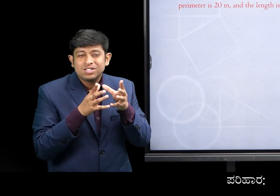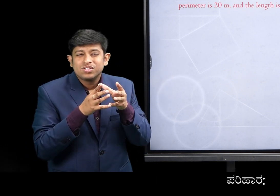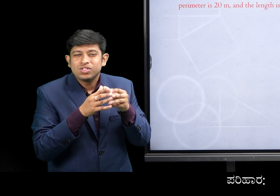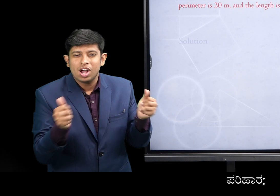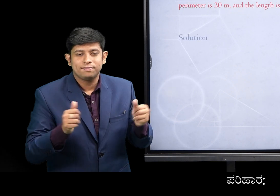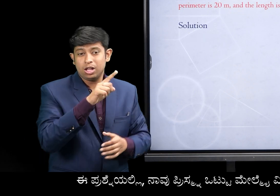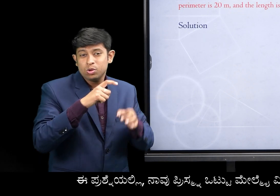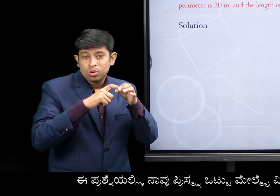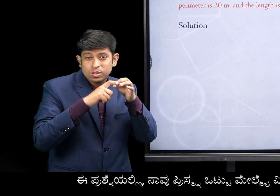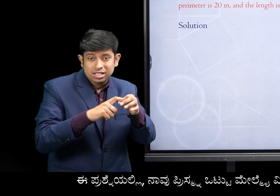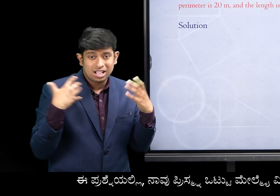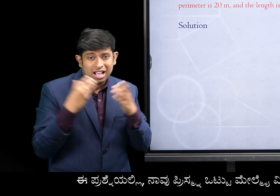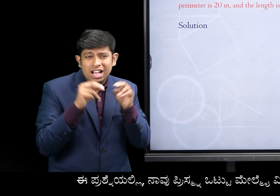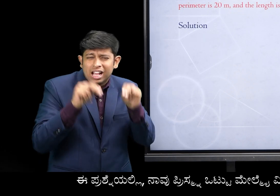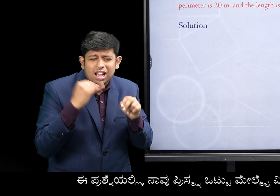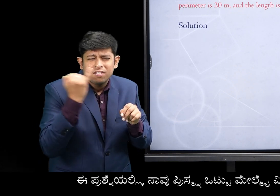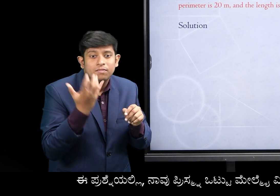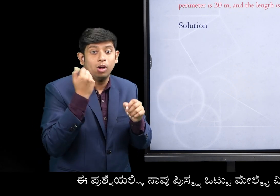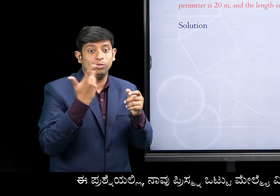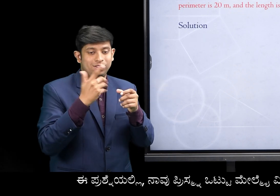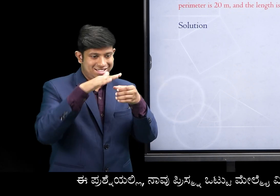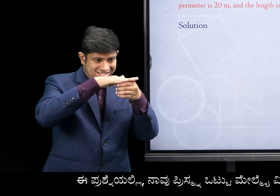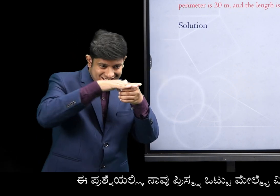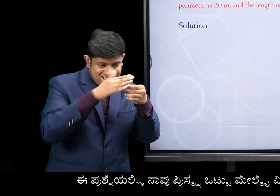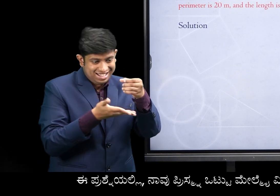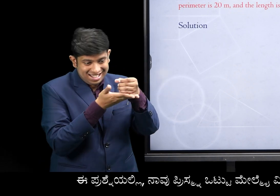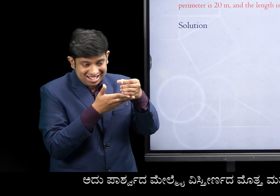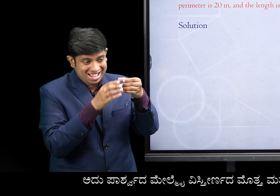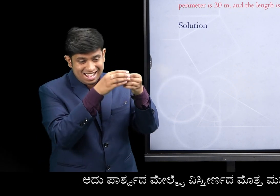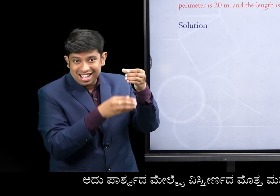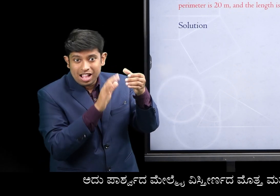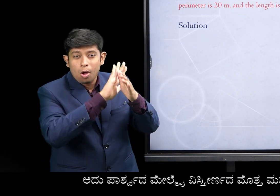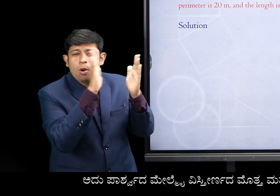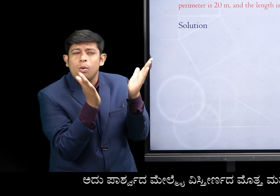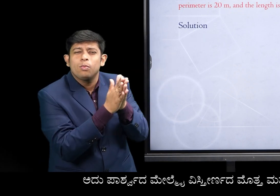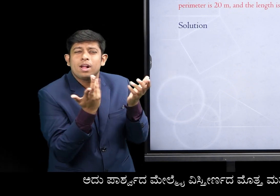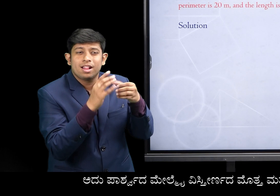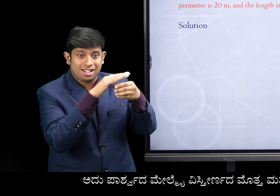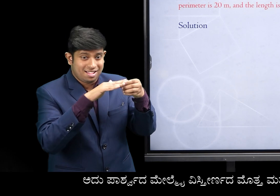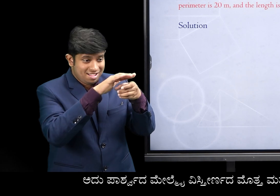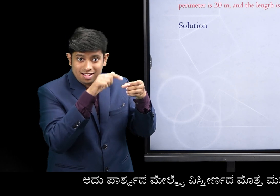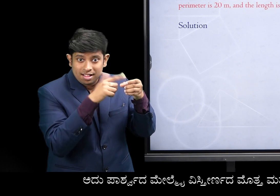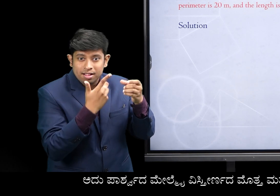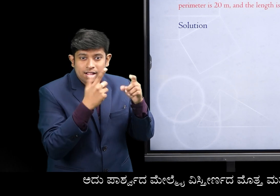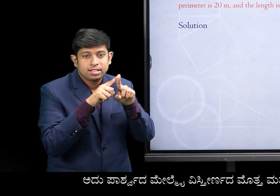ಪರಿಹಾರ: ಈ ಪ್ರಶ್ನೆಯಲ್ಲಿ ನಾವು ಪ್ರಿಸಂನ ಒಟ್ಟು ಮೇಲ್ಮೈ ವಿಸ್ತೀರ್ಣವನ್ನ ಕಂಡುಹಿಡಿಬೇಕು. ಅದು ಪಾರ್ಶ್ವದ ಮೇಲೆ ವಿಸ್ತೀರ್ಣದ ಮೊತ್ತ ಮತ್ತು